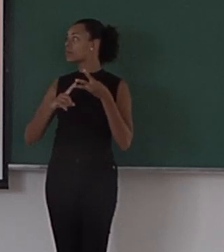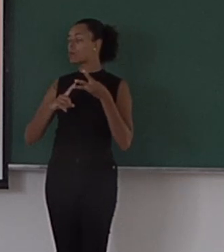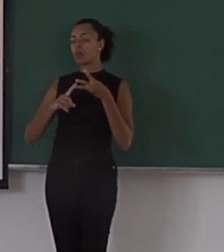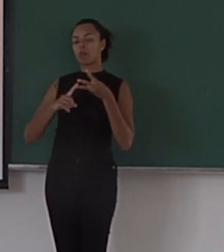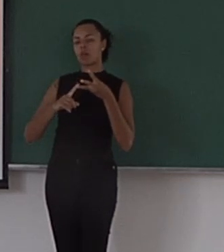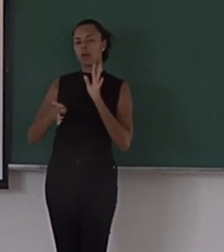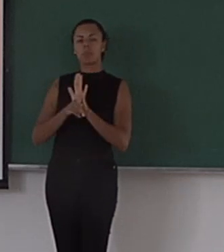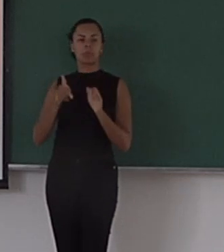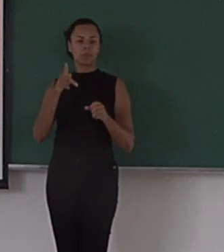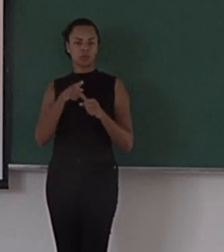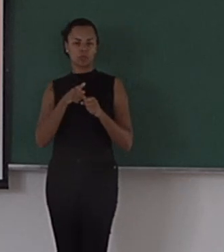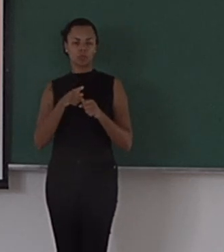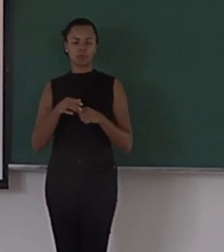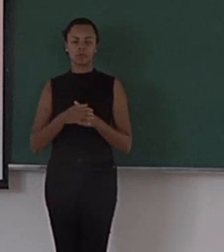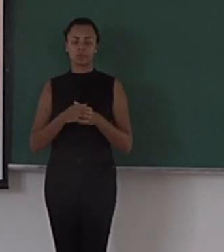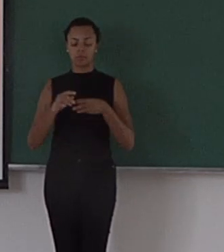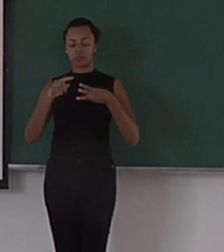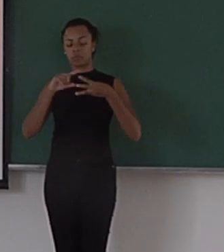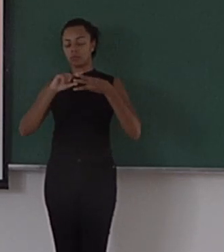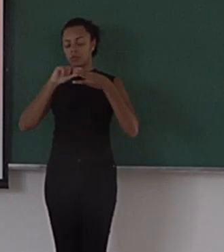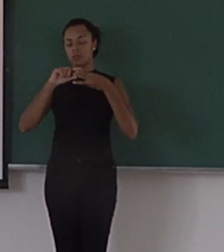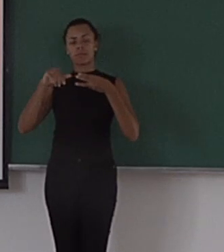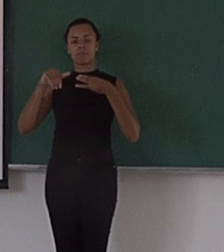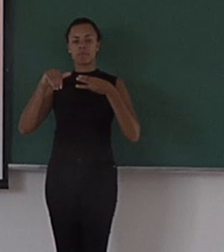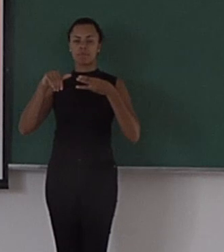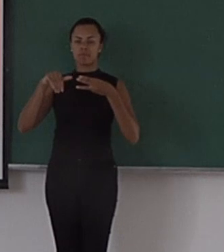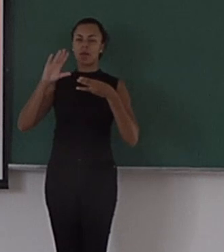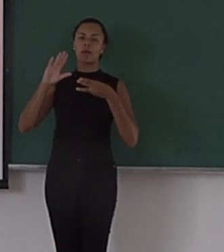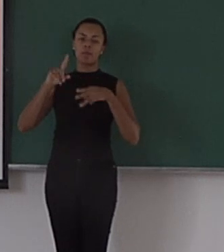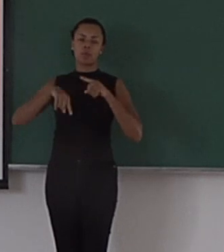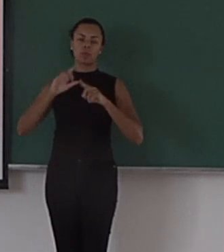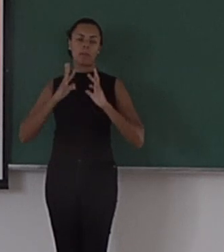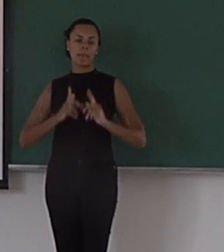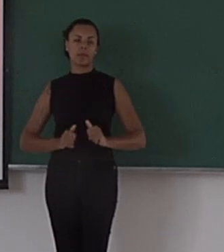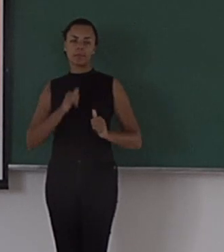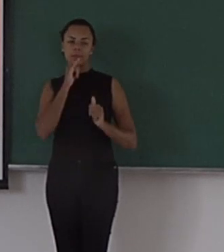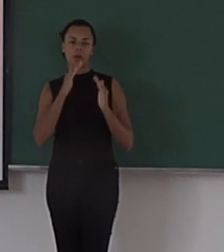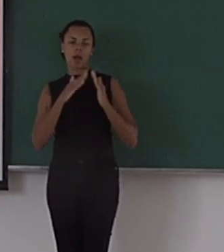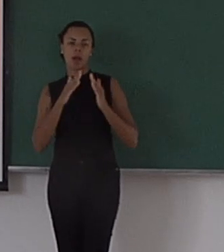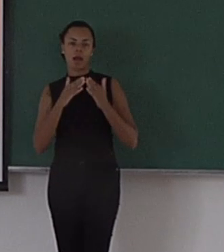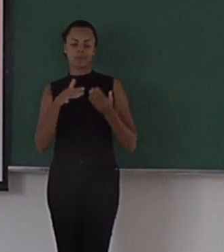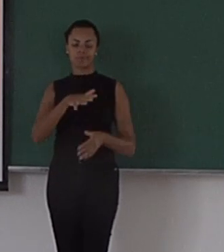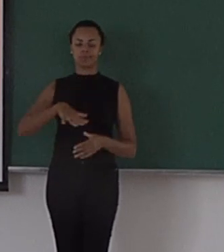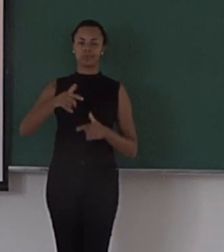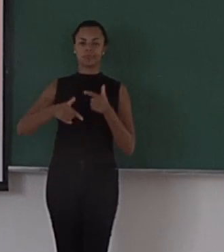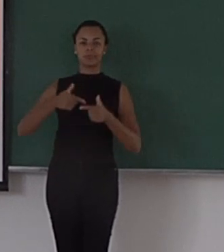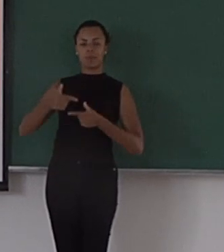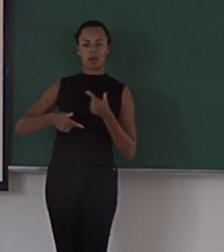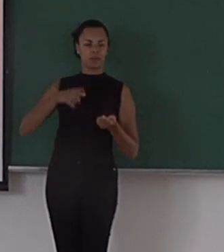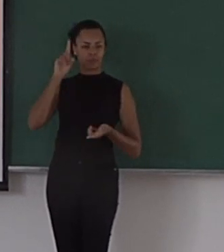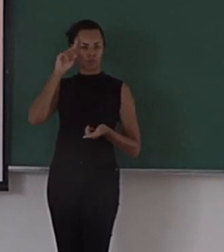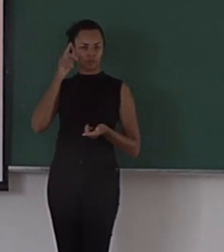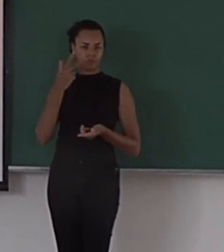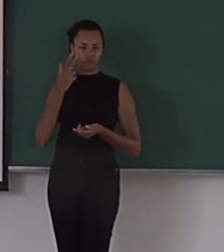tá? Os álcalis e os ácidos são os que a gente tem mais, né, nos produtos de limpeza em casa, no ambiente de trabalho, no nosso dia a